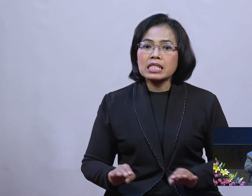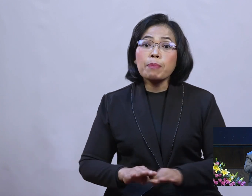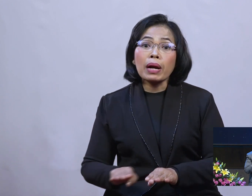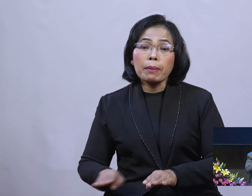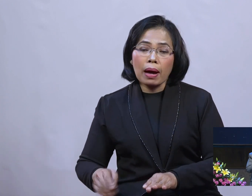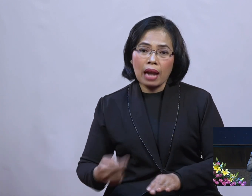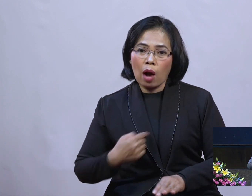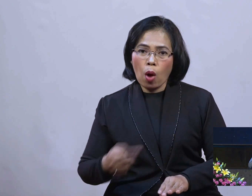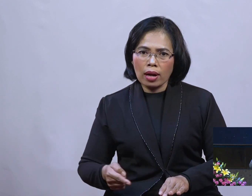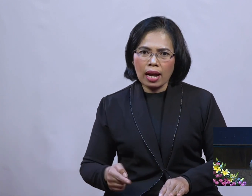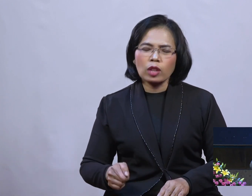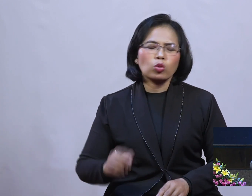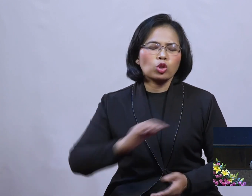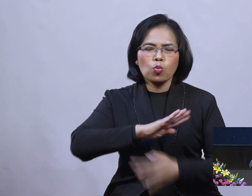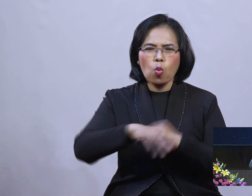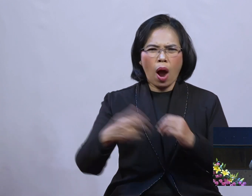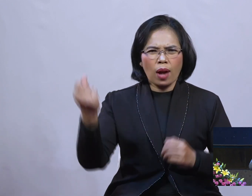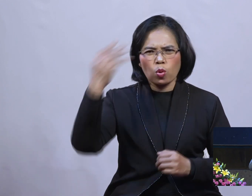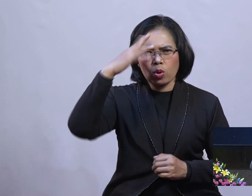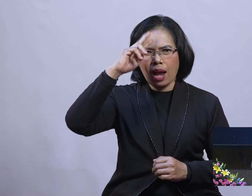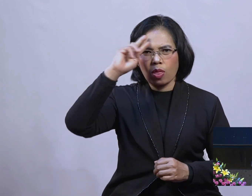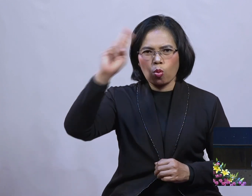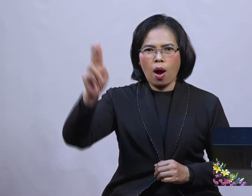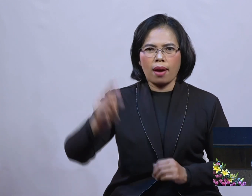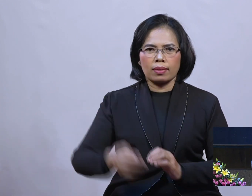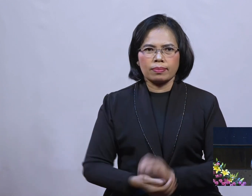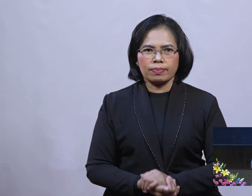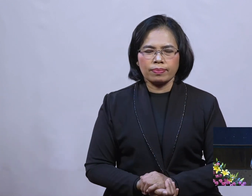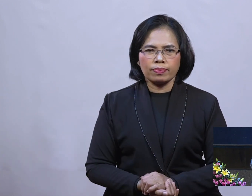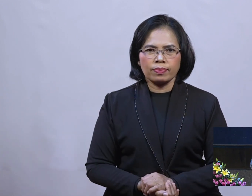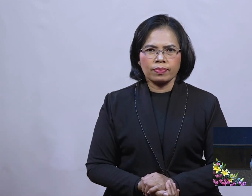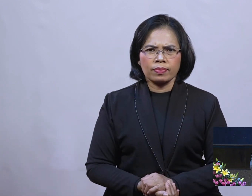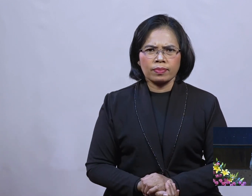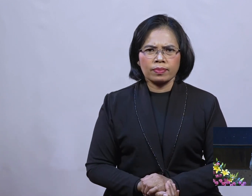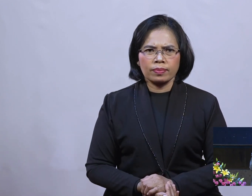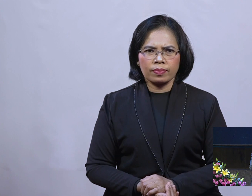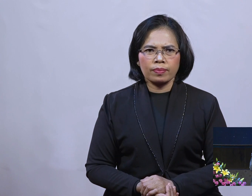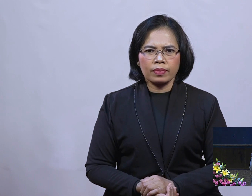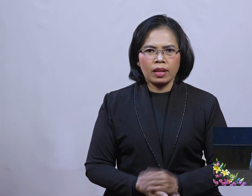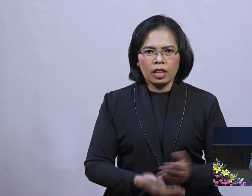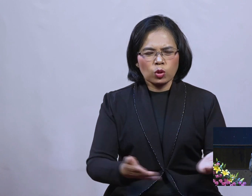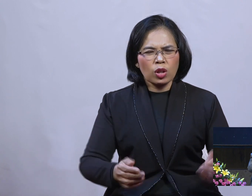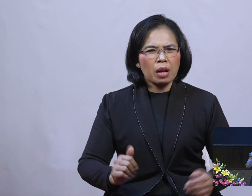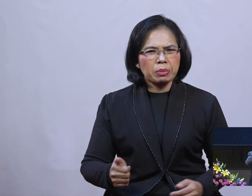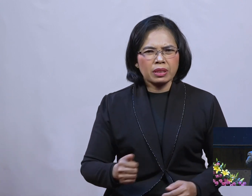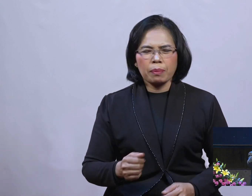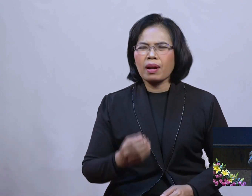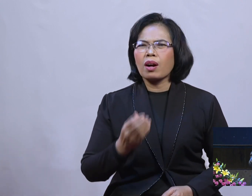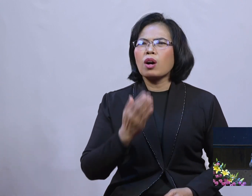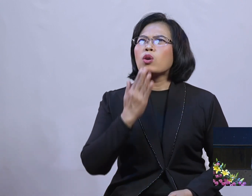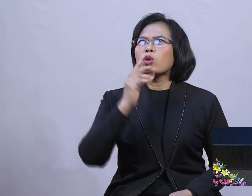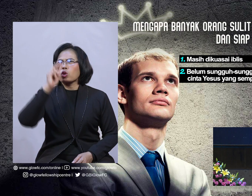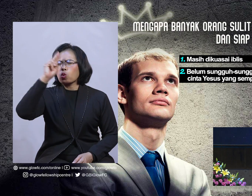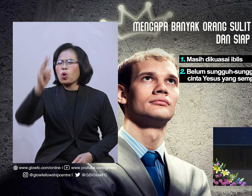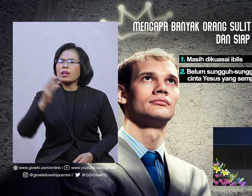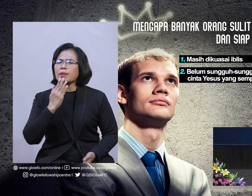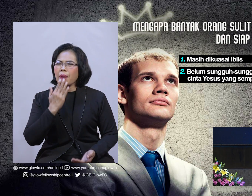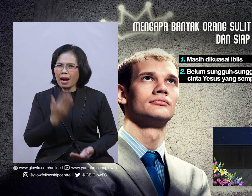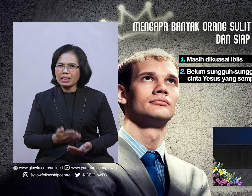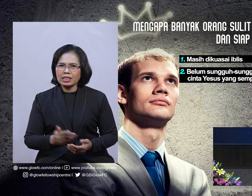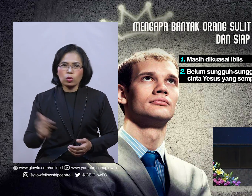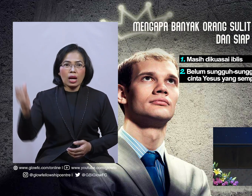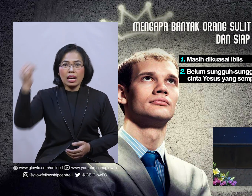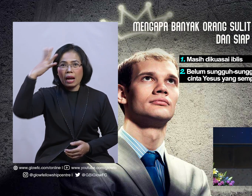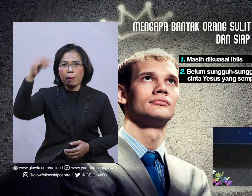pernah menghitung jasa apapun kita tidak pernah menghitung kebanggaan kita kita cuma bilang Tuhan terima kasih buat kekuatan rahmat dan Anugerah moyang ketika